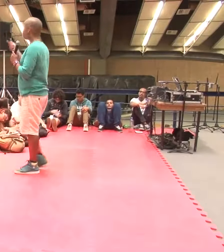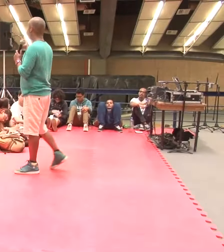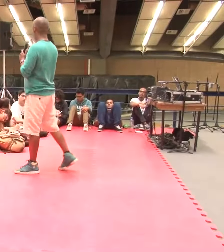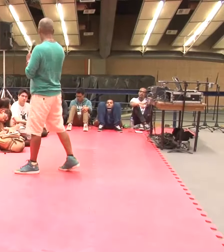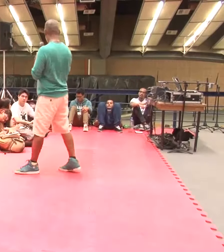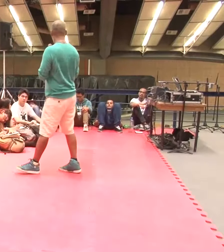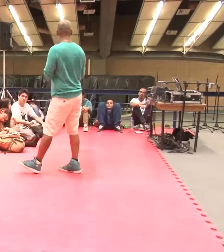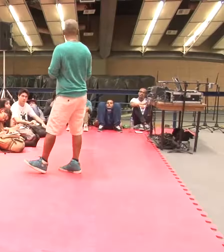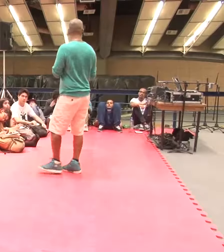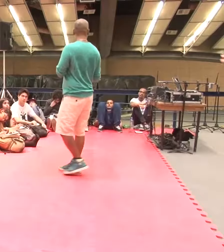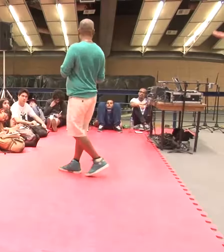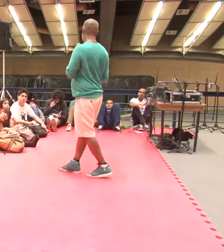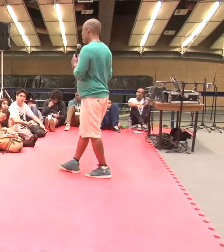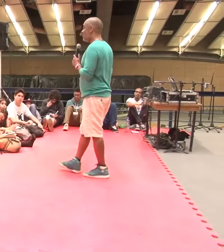estão,